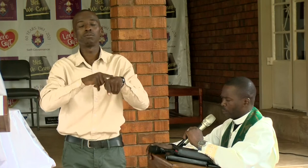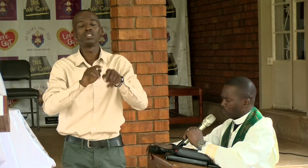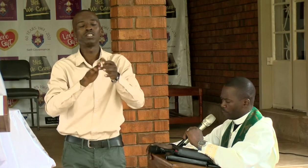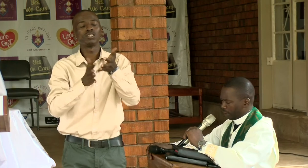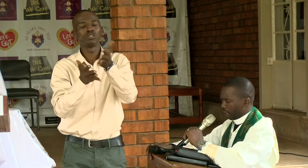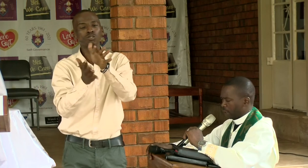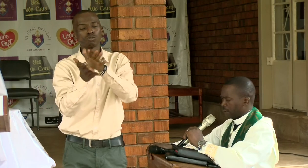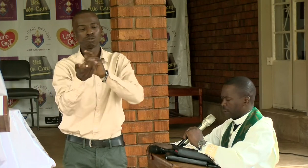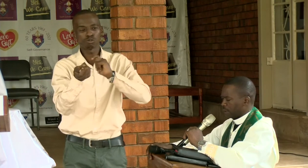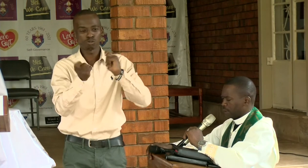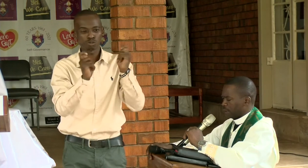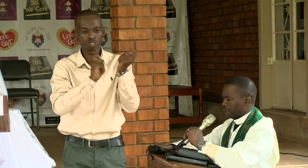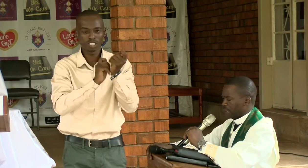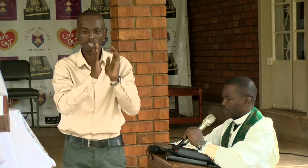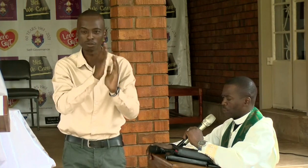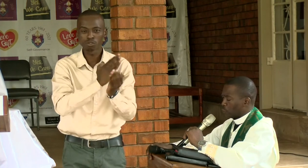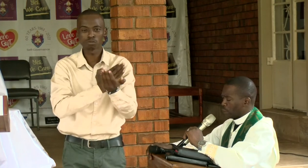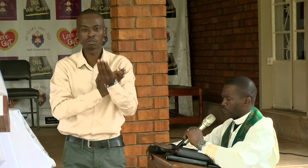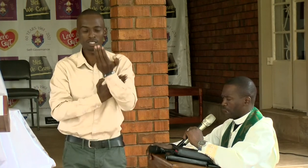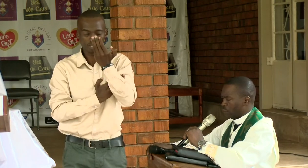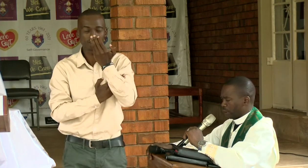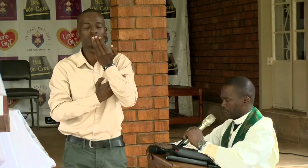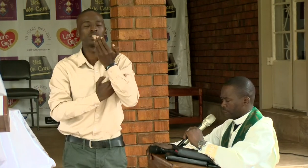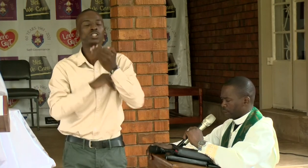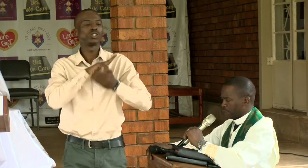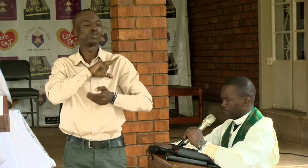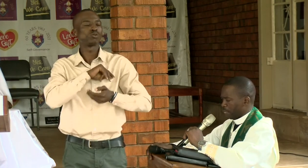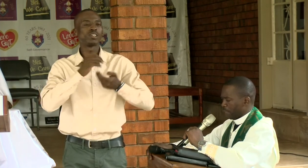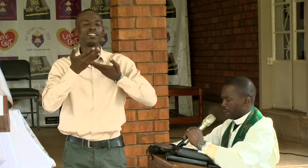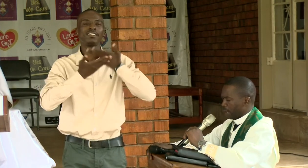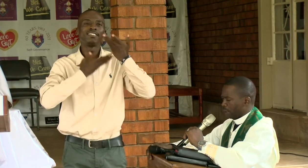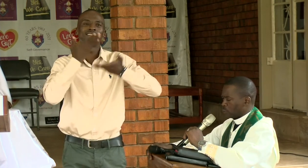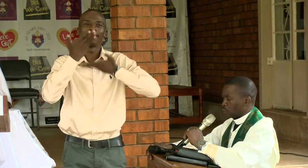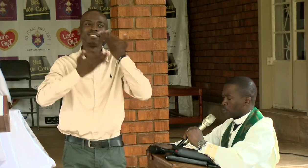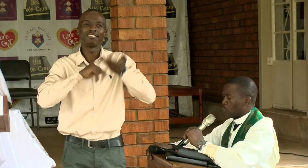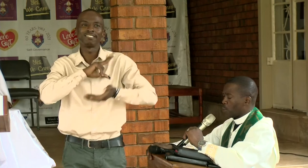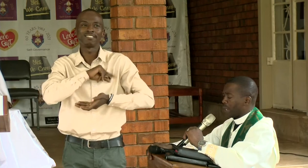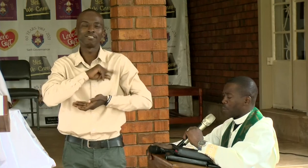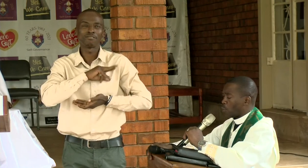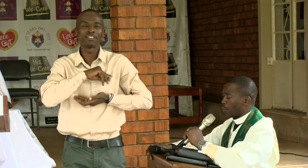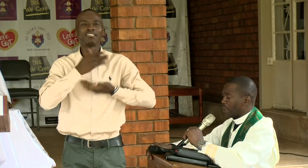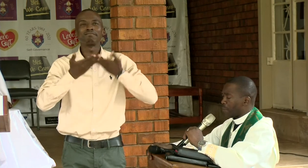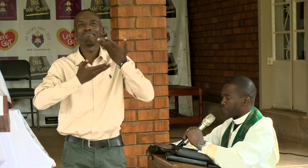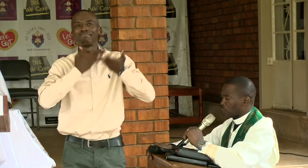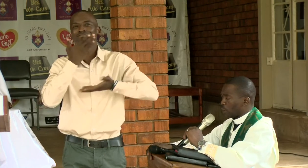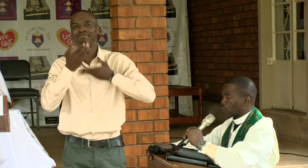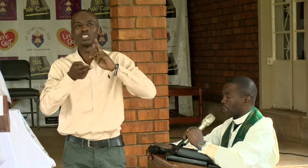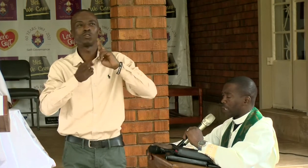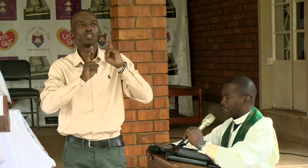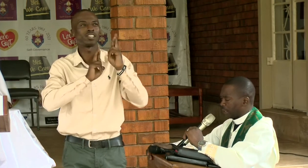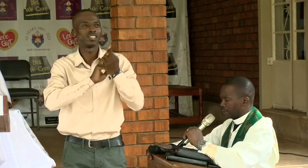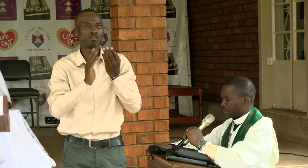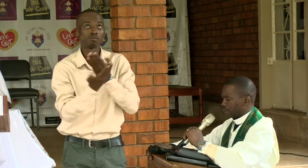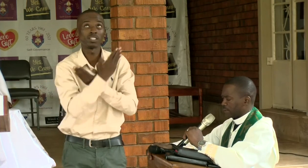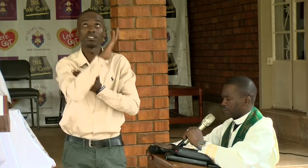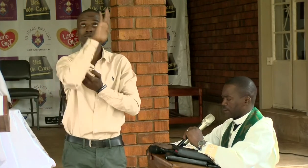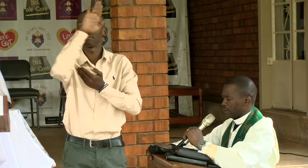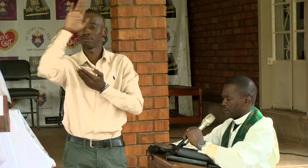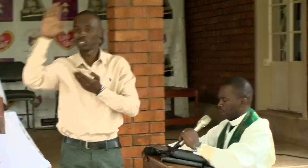ery'okulongoosa nga buli ku makya na buli ttu na buli kawungeezi tusobole okuyimirira mu maaso nga